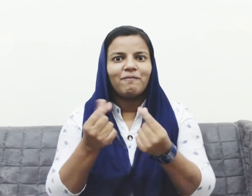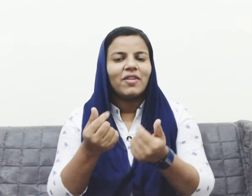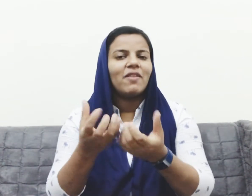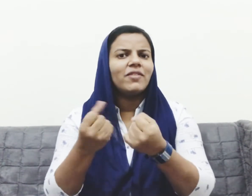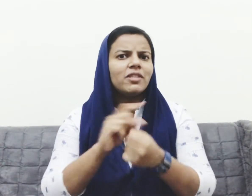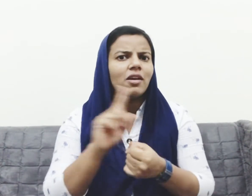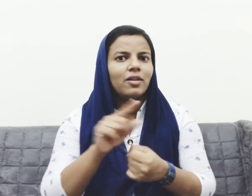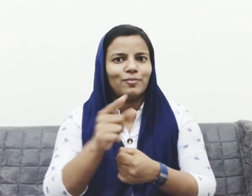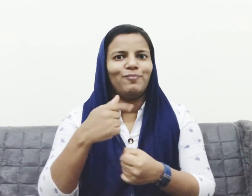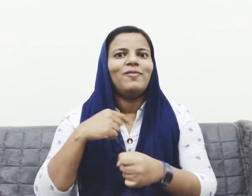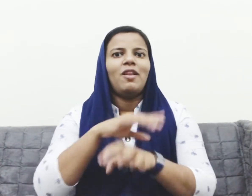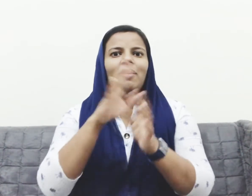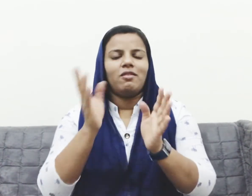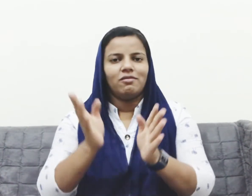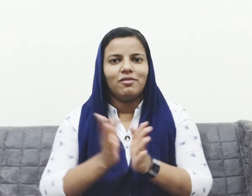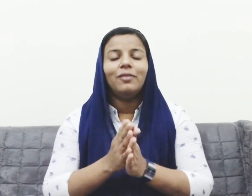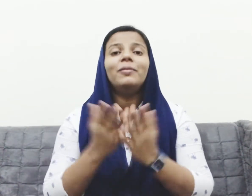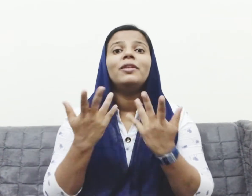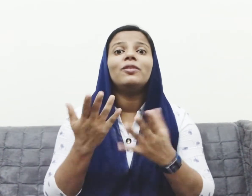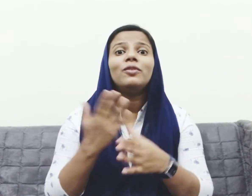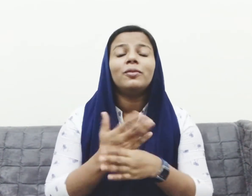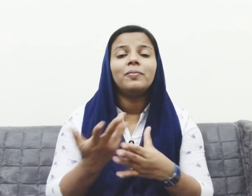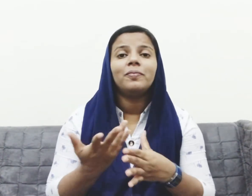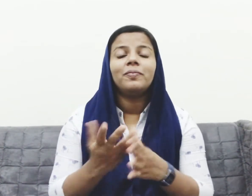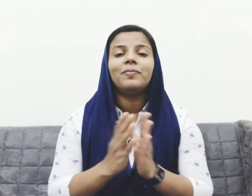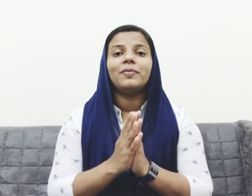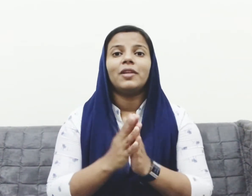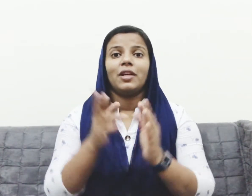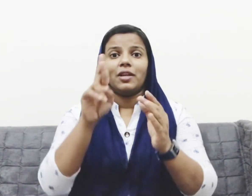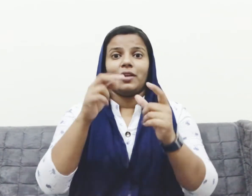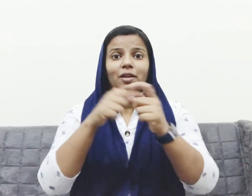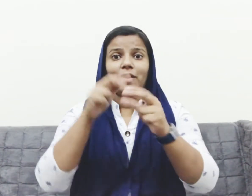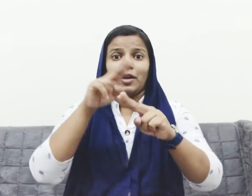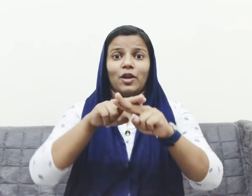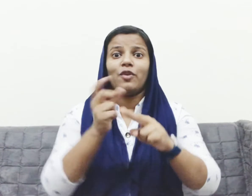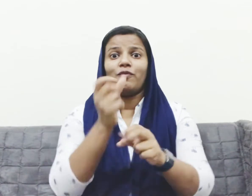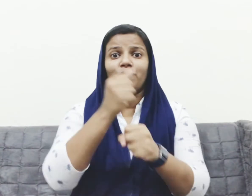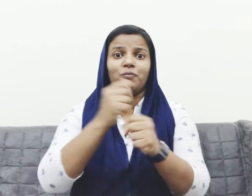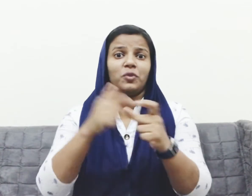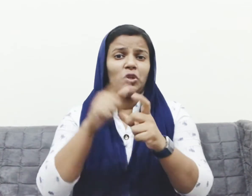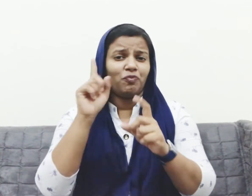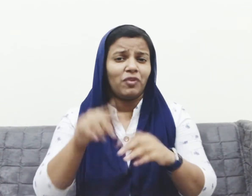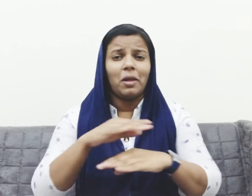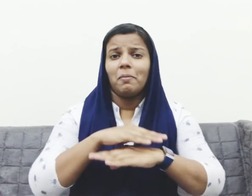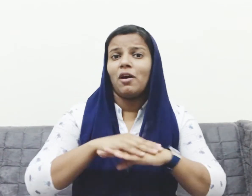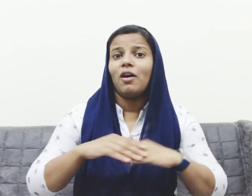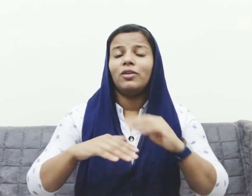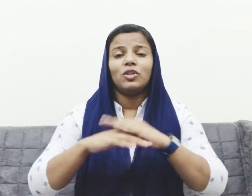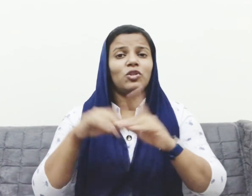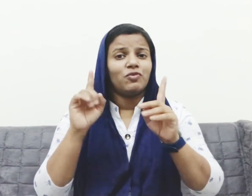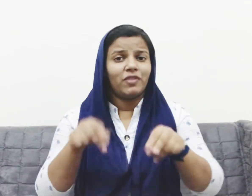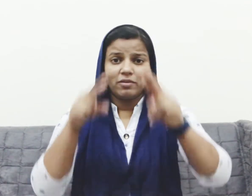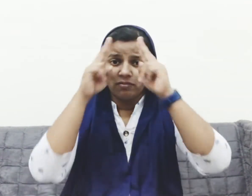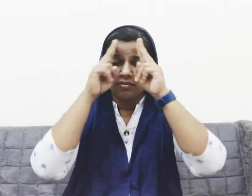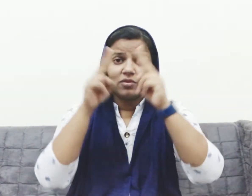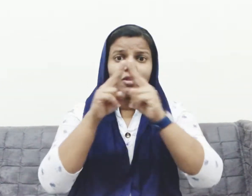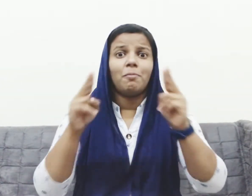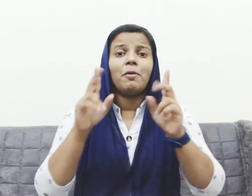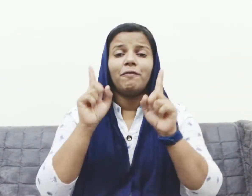മേടിക്കപ്പെട്ടവരാണ് നീതിമാന്മാർ. അവരെന്നെയും അവർ അഭയം ലഭിക്കാൻ വേണ്ടി, അല്ലെങ്കിൽ ആശ്വാസം പ്രാപിപ്പാൻ വേണ്ടി, സമാധാനം പ്രാപിക്കുവാൻ